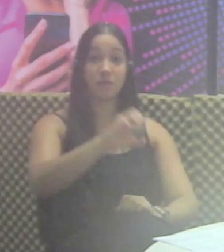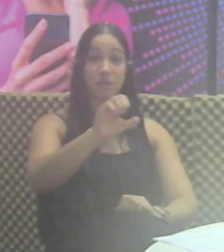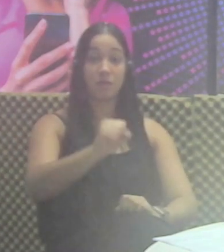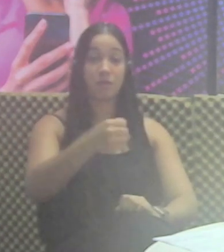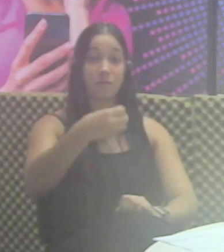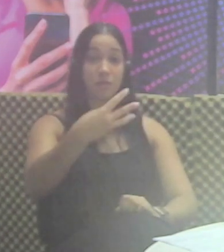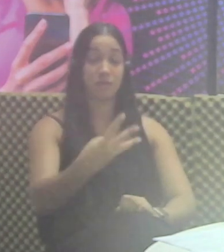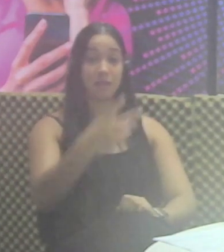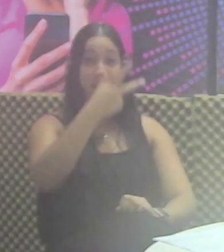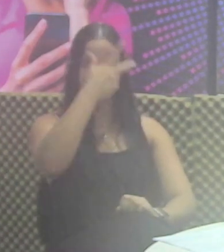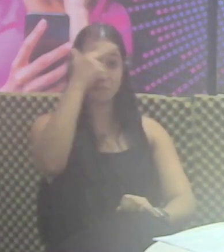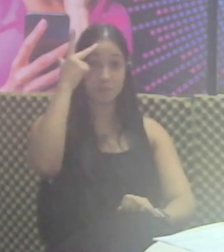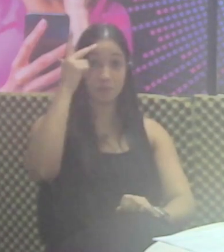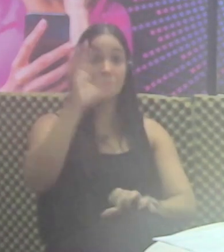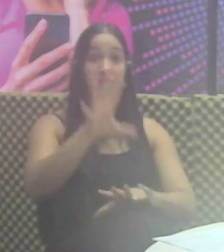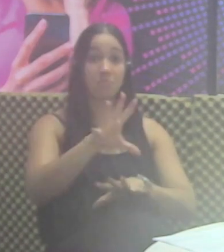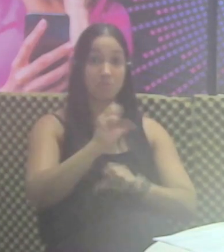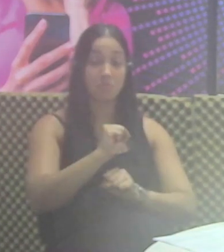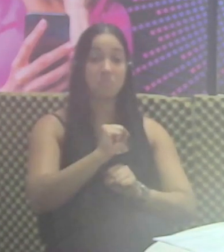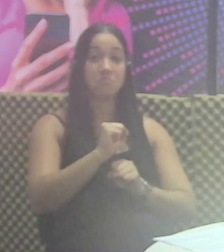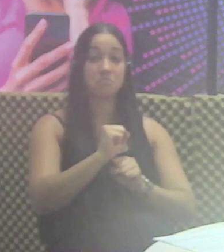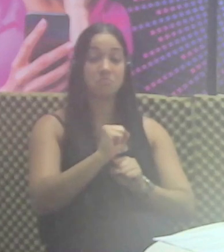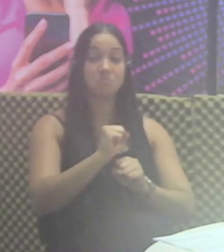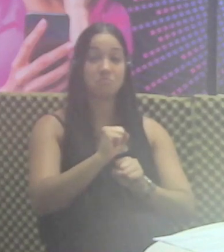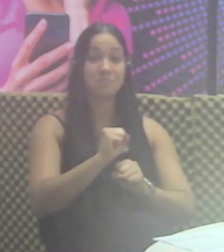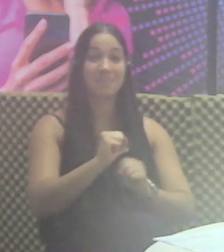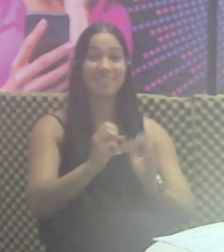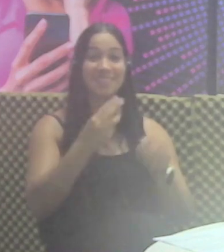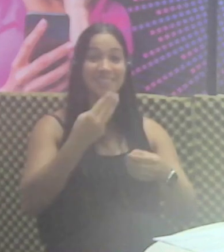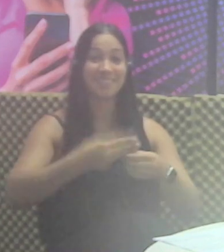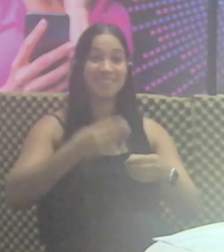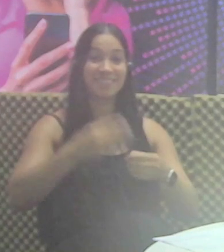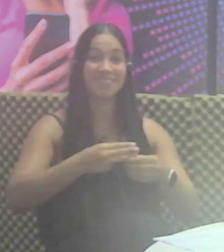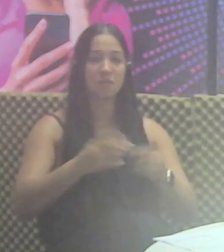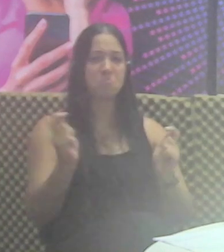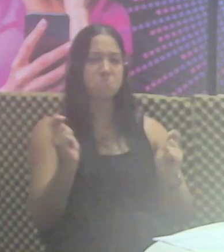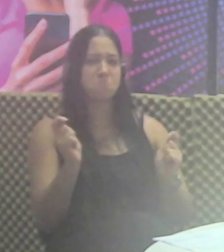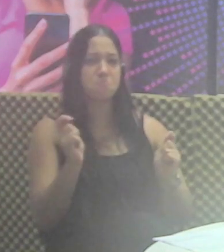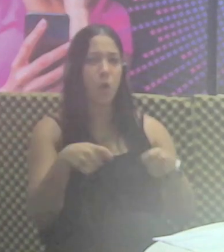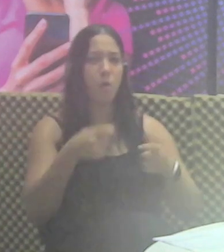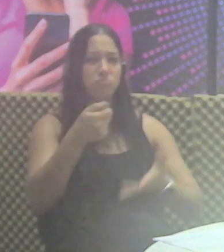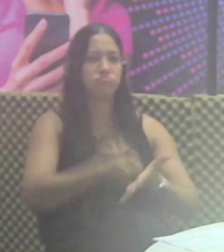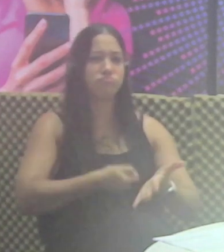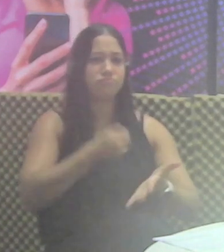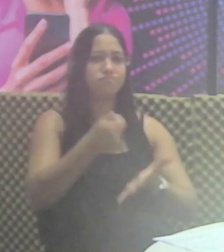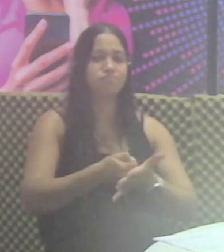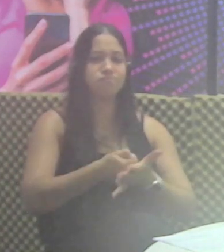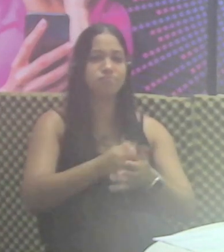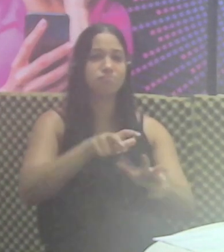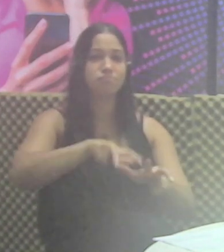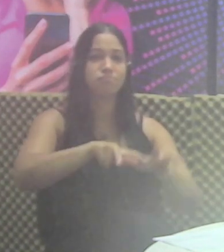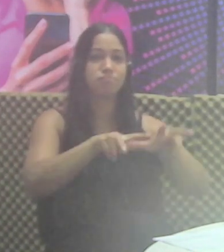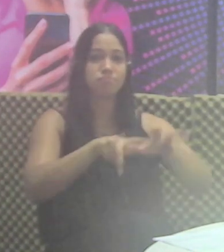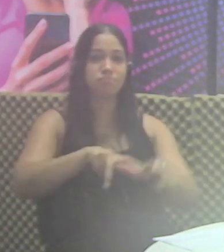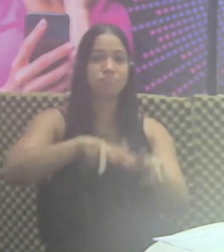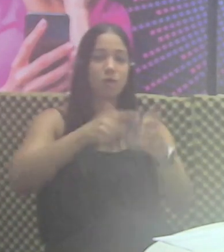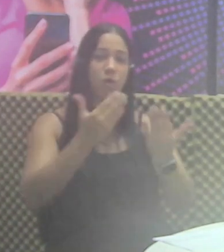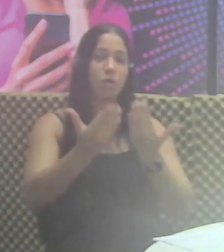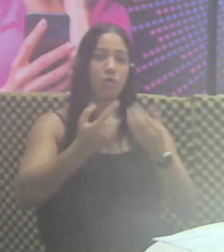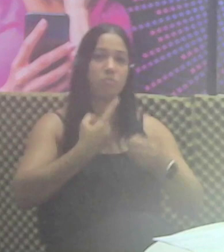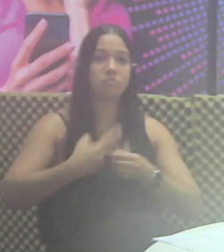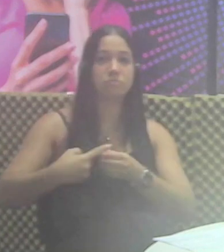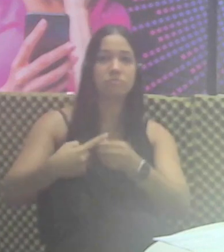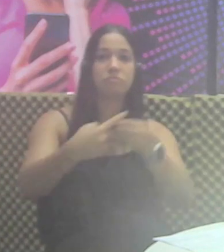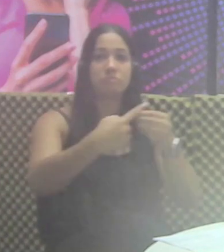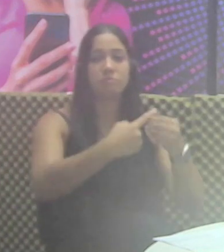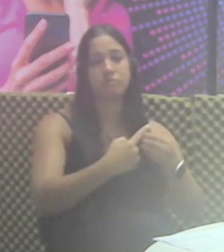0,0083 casos de dengue por habitante, o município mostra maior efetividade na luta contra o mosquito do que outras cidades de médio e